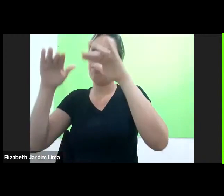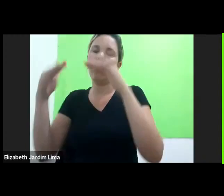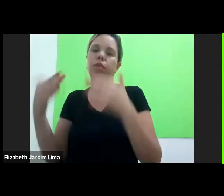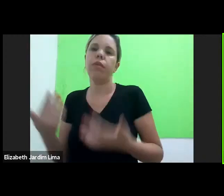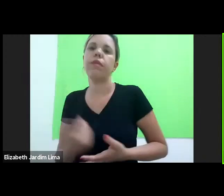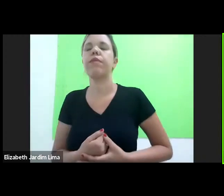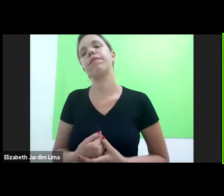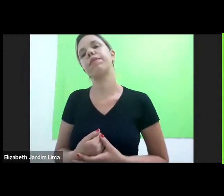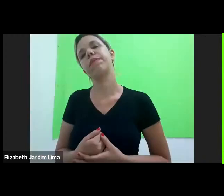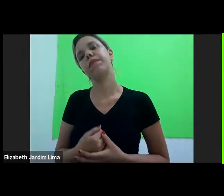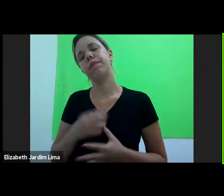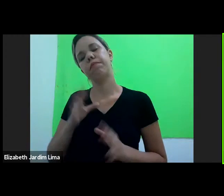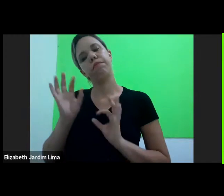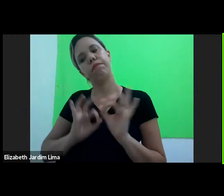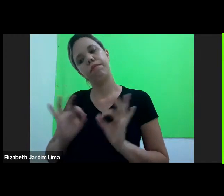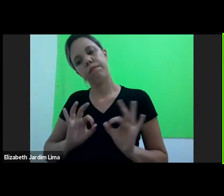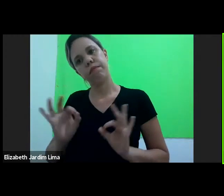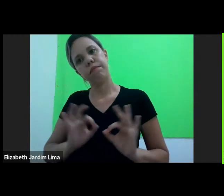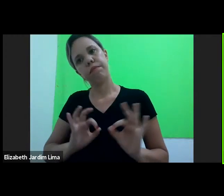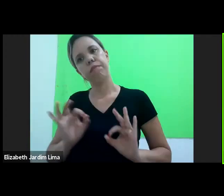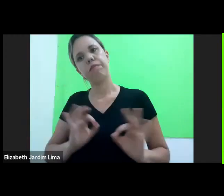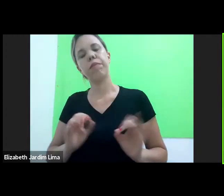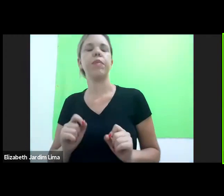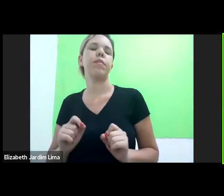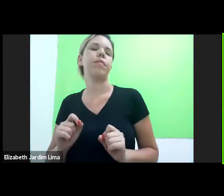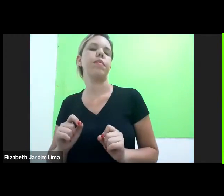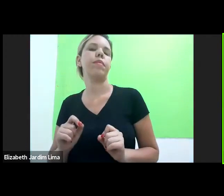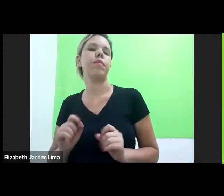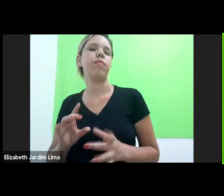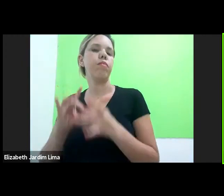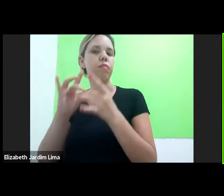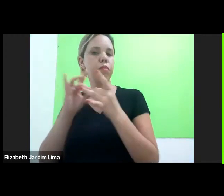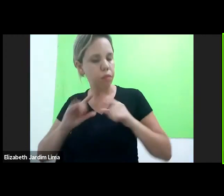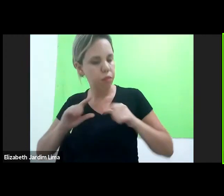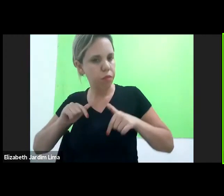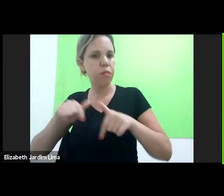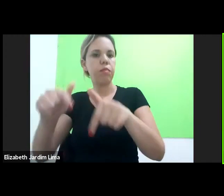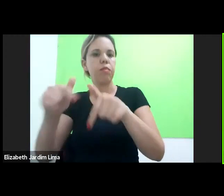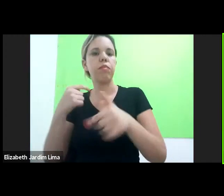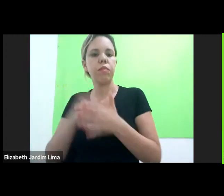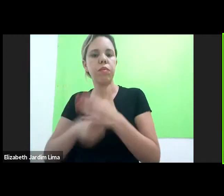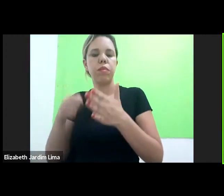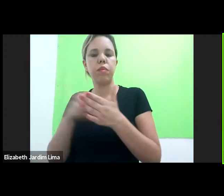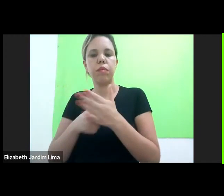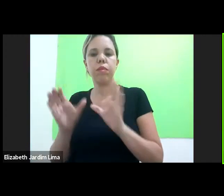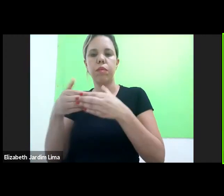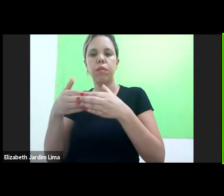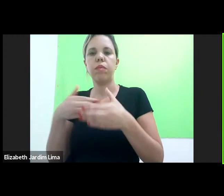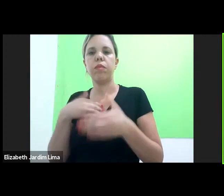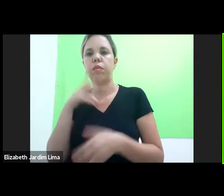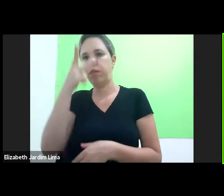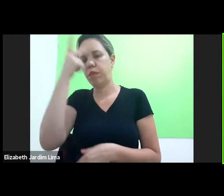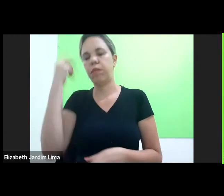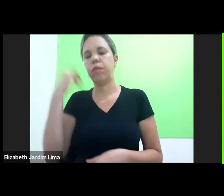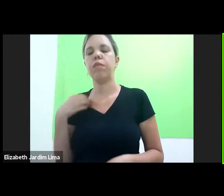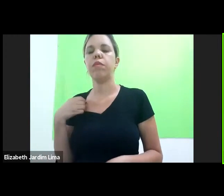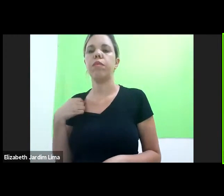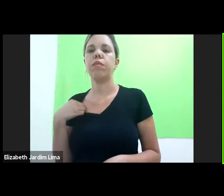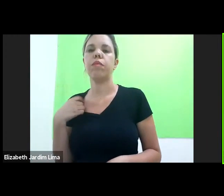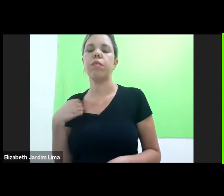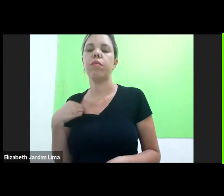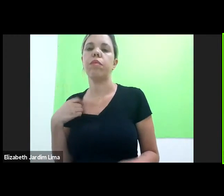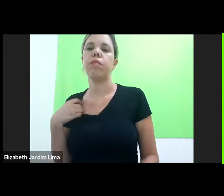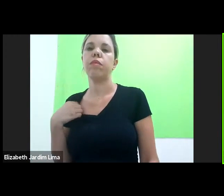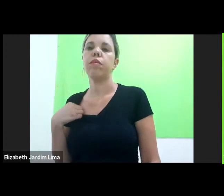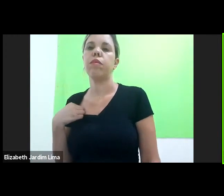ser preparada para estar engajada nas lutas da minha comunidade e do meu povo. E isso